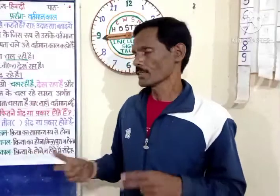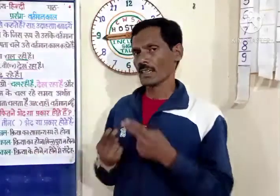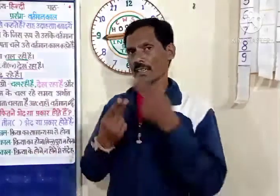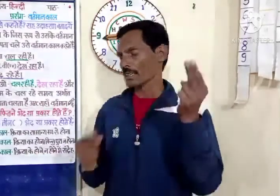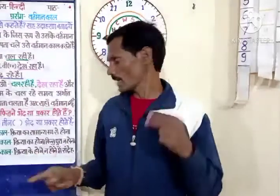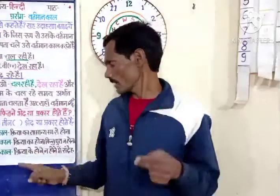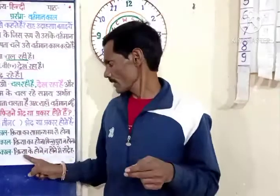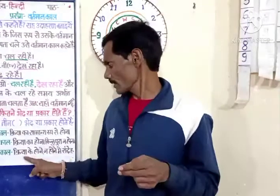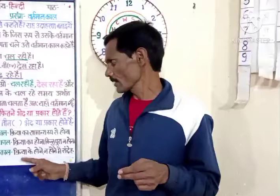अर्थात